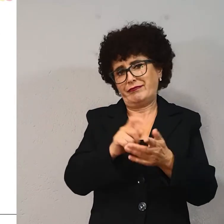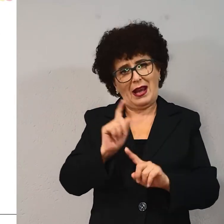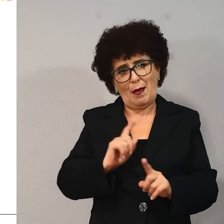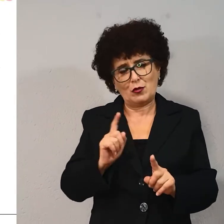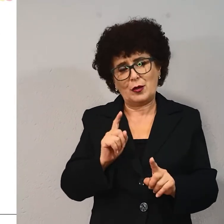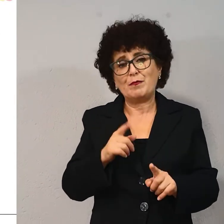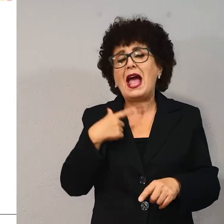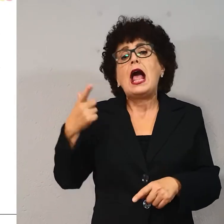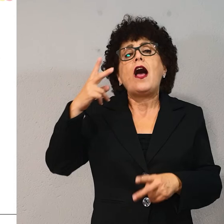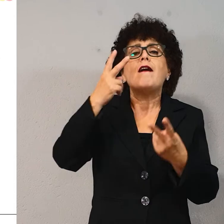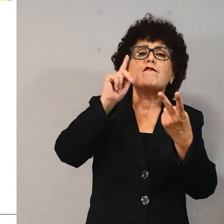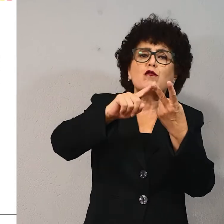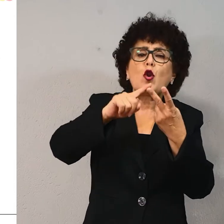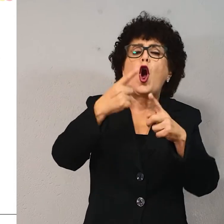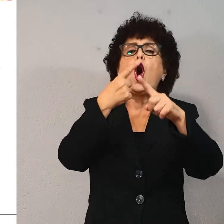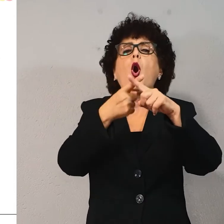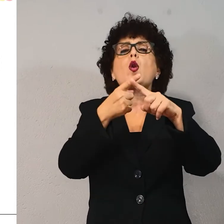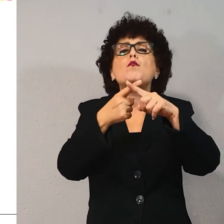Хормонска спирала.